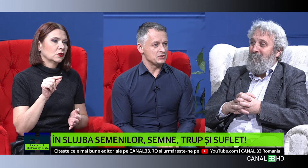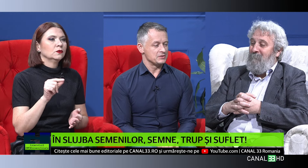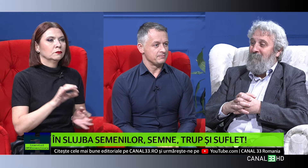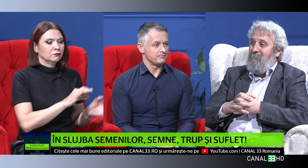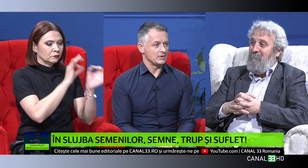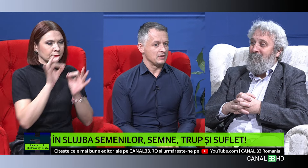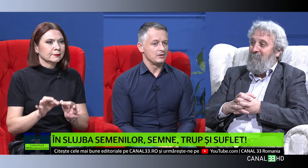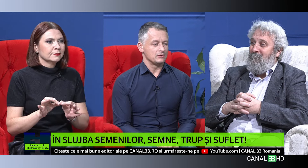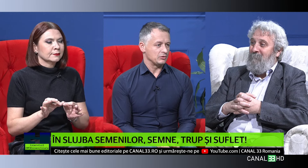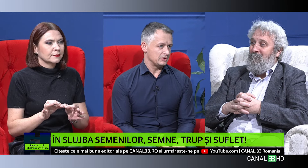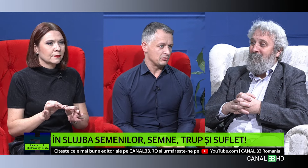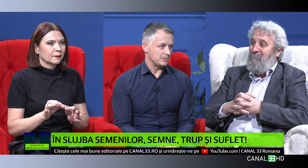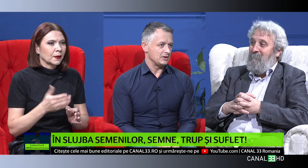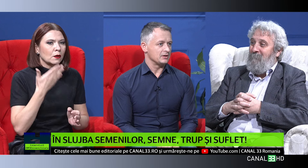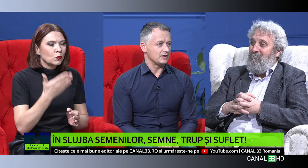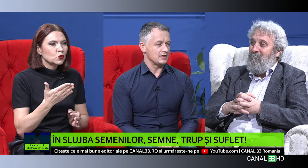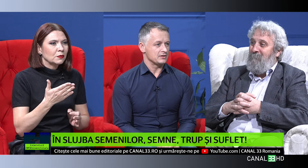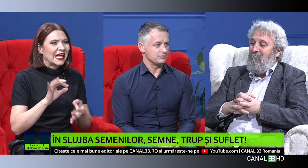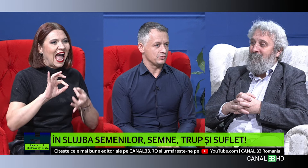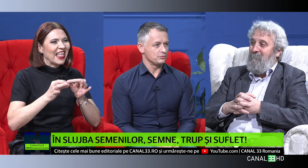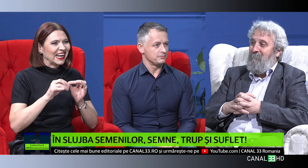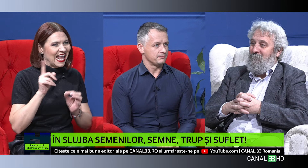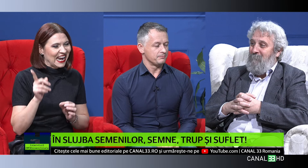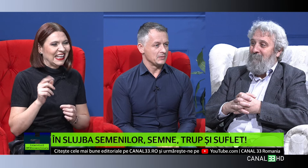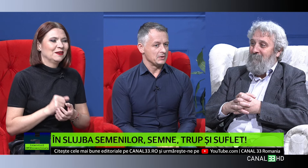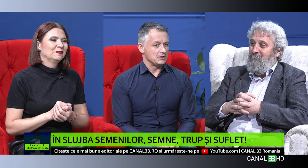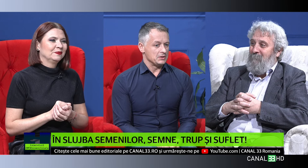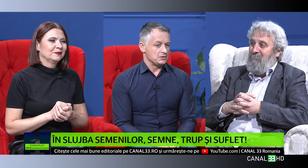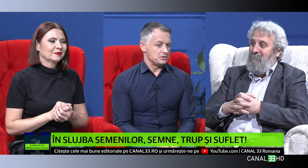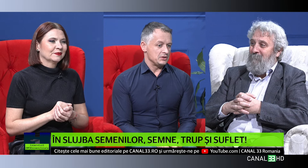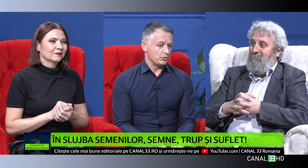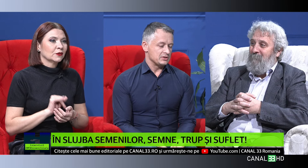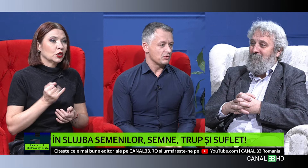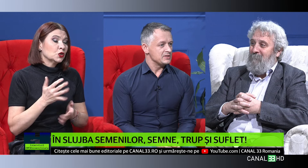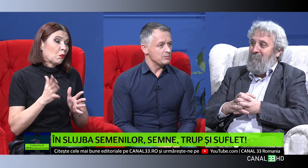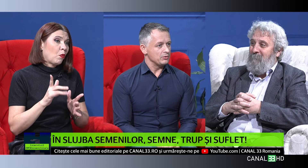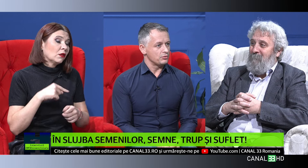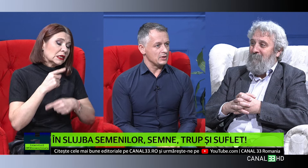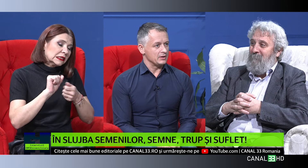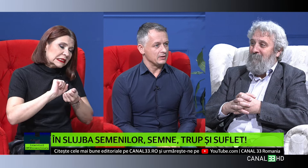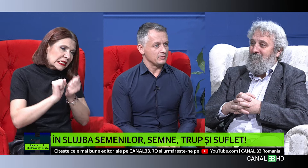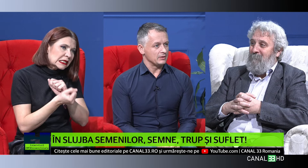2020, datorită doamnei Adriana Săftoiu, și poate să vor mai schimba lucrurile.